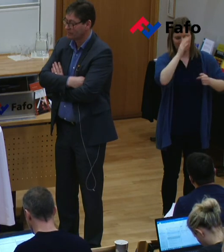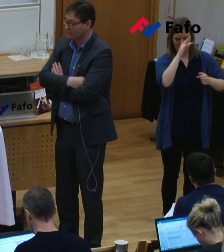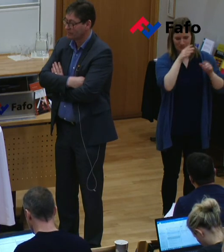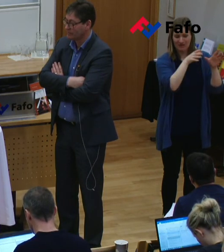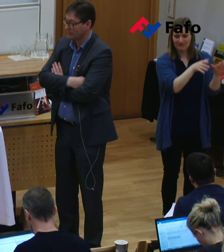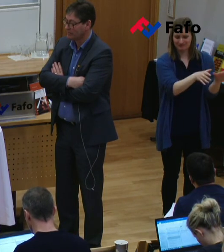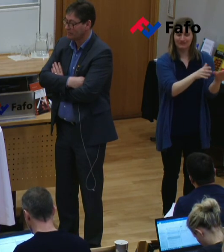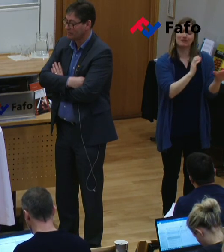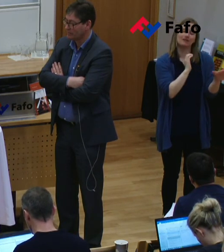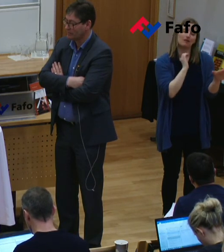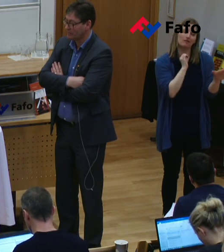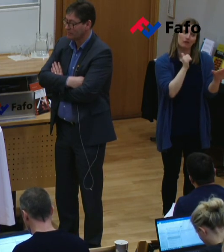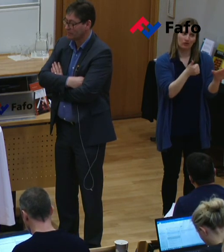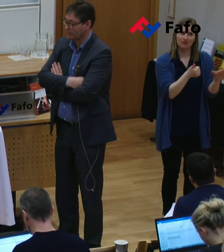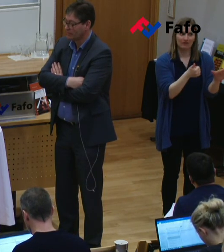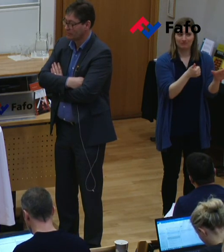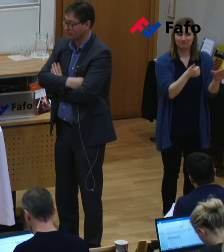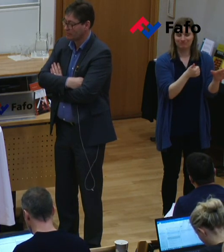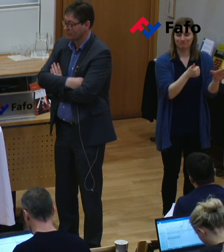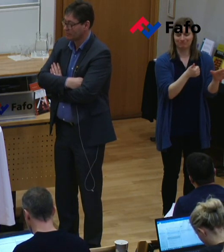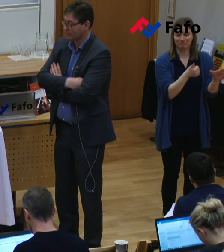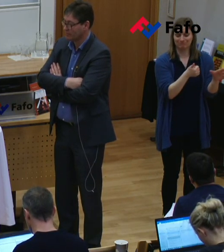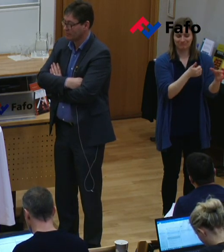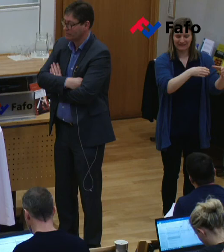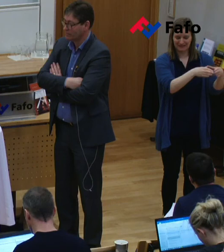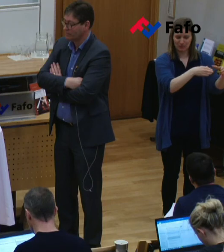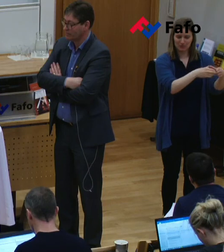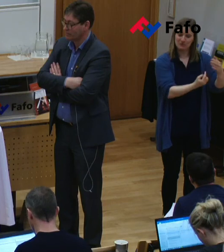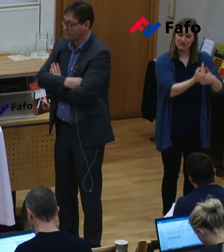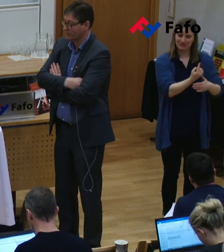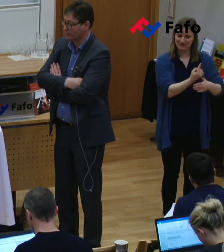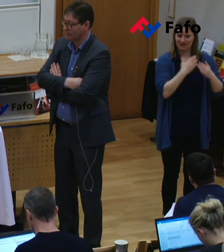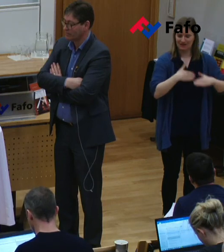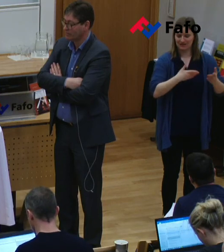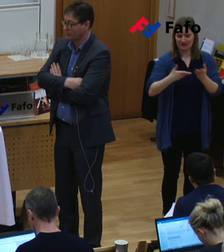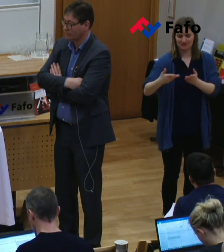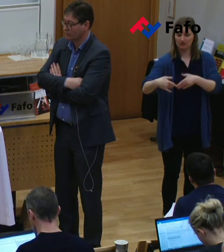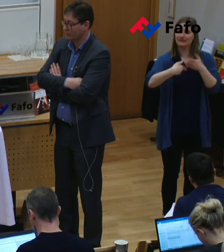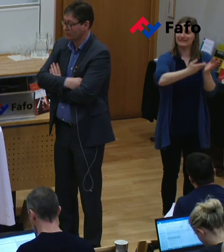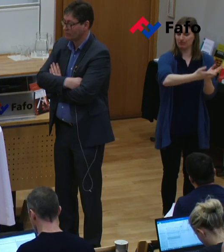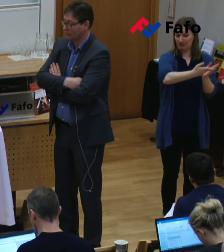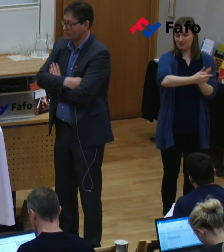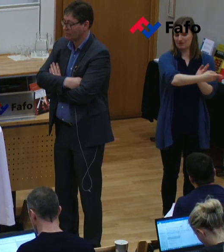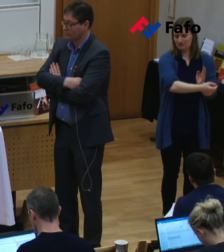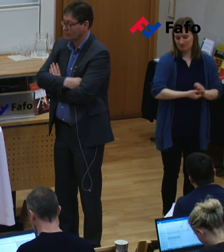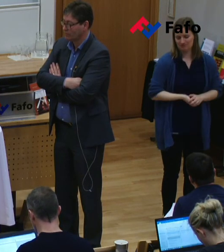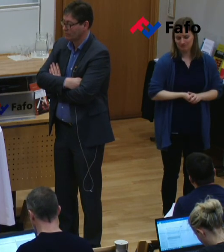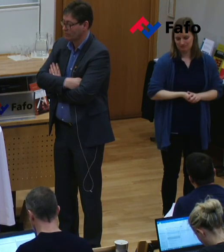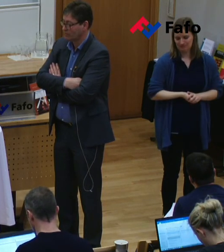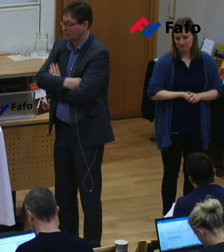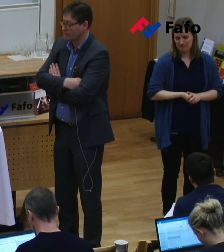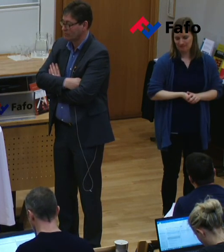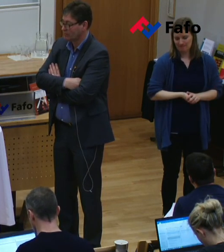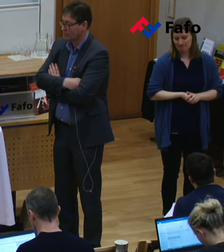det selvfølgelig en opplagt gruppe som også spesialisthelsetjenesten skal gi tjenester til. Og også om det